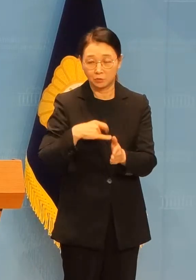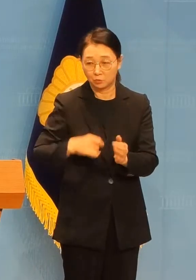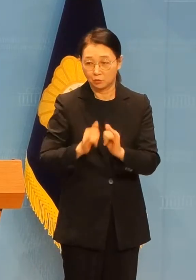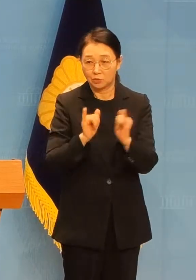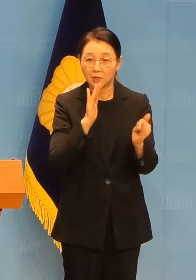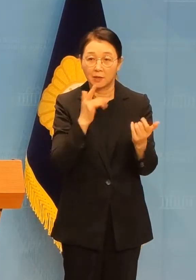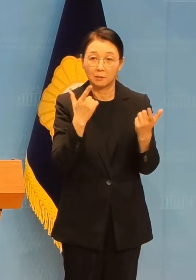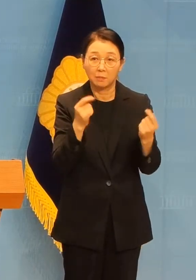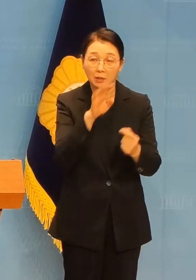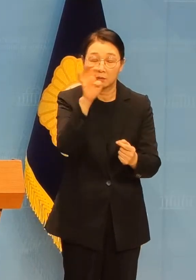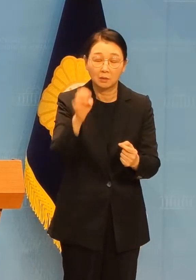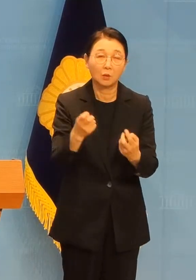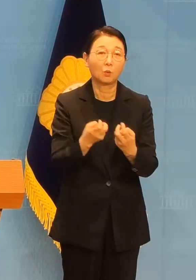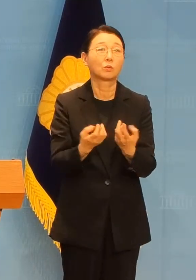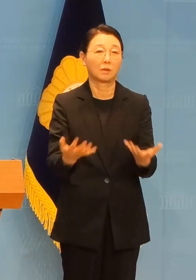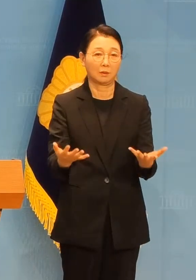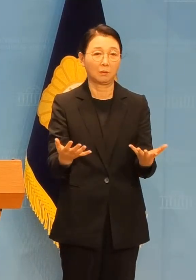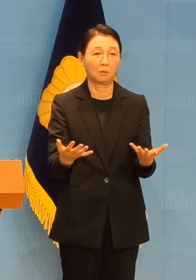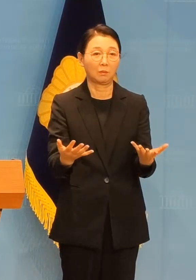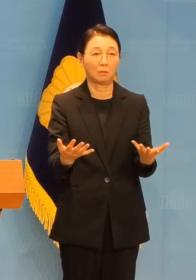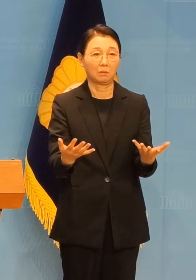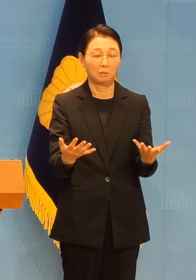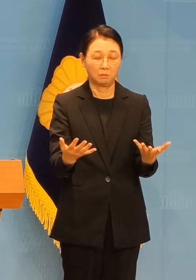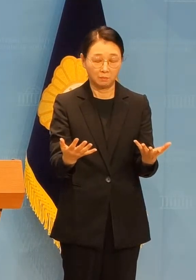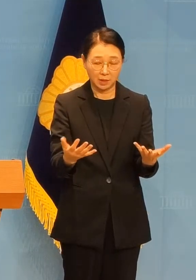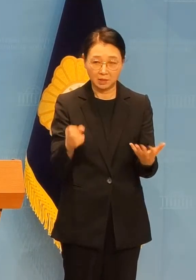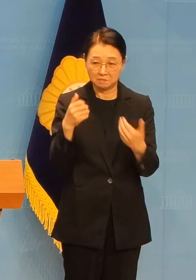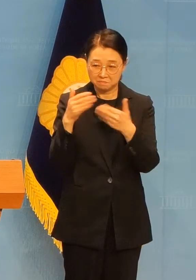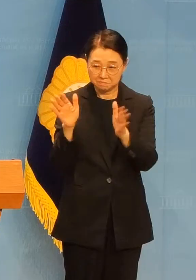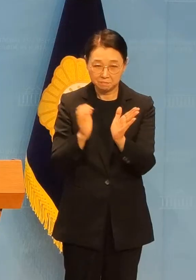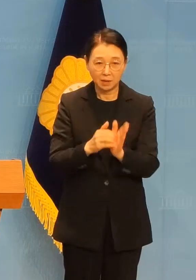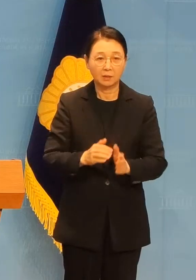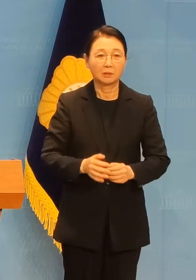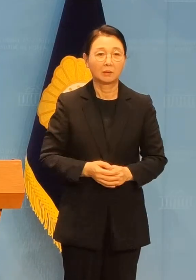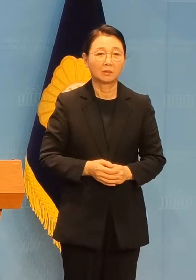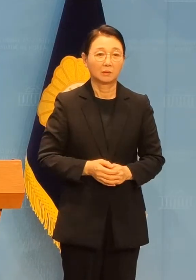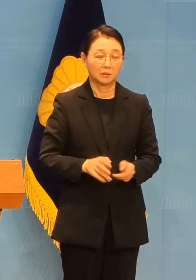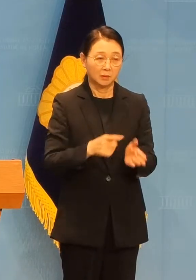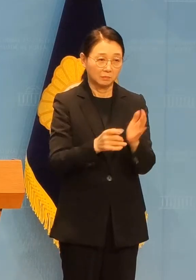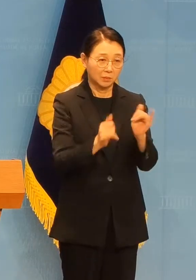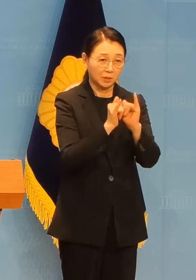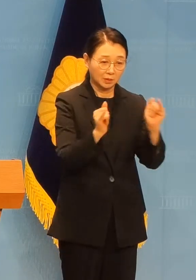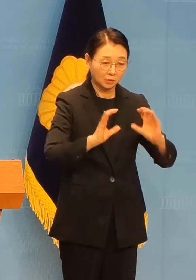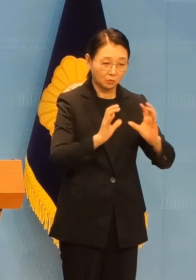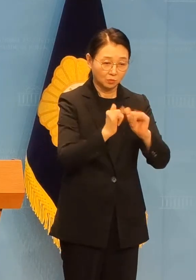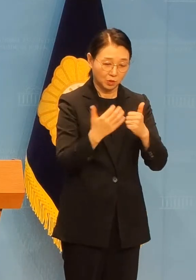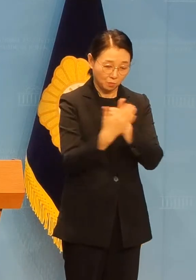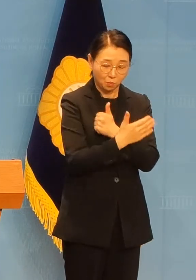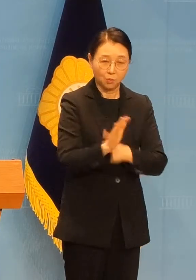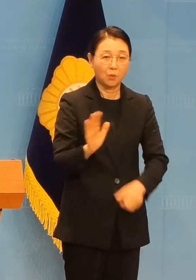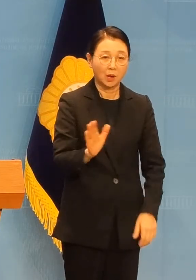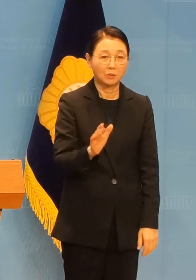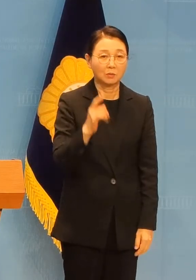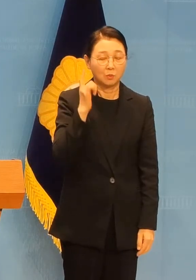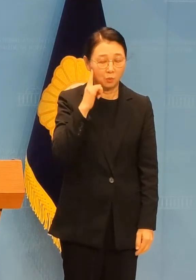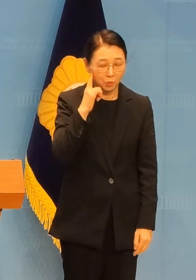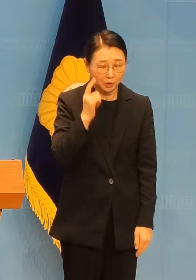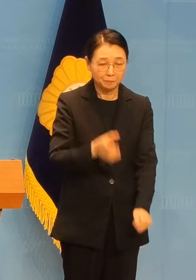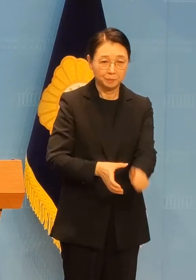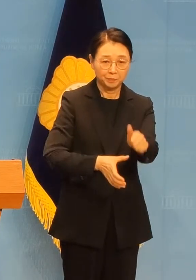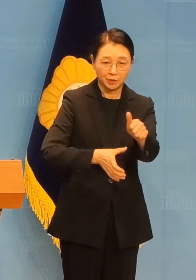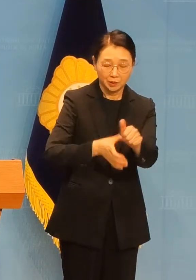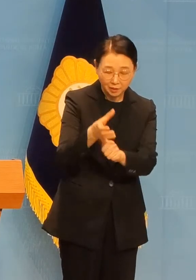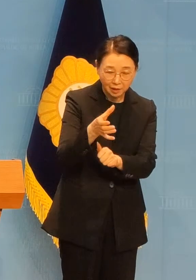사람이다? 어쩌라고요? 라며 쏘아붙였습니다. 피해자인 국민을 보호하기는커녕 가해